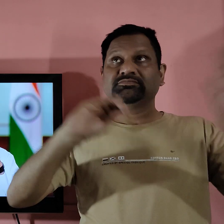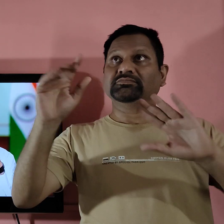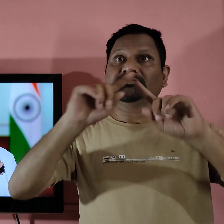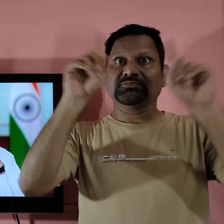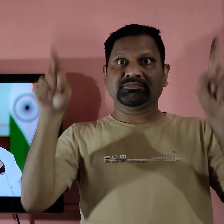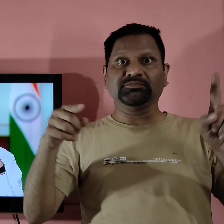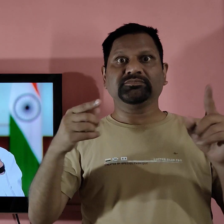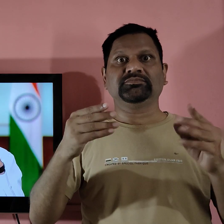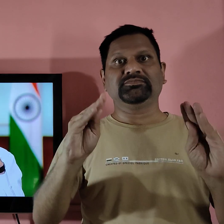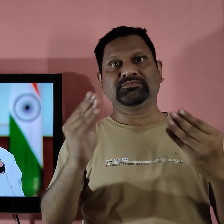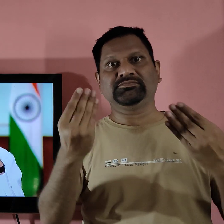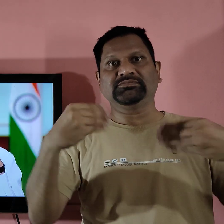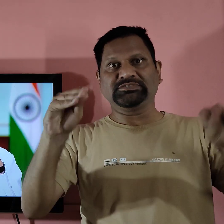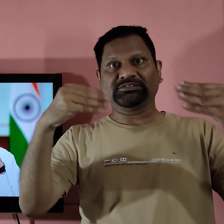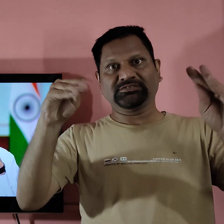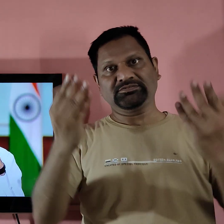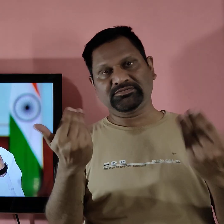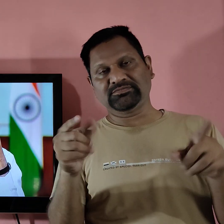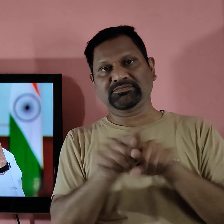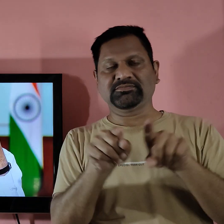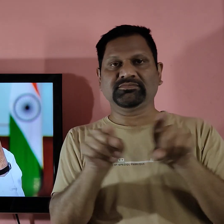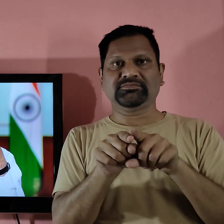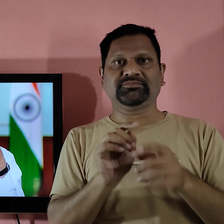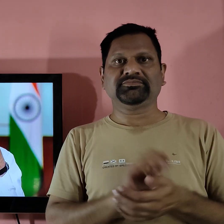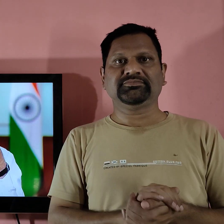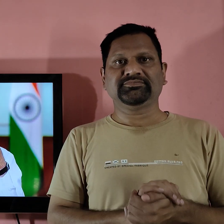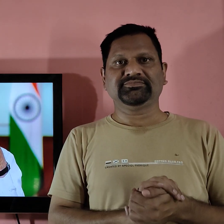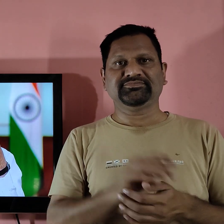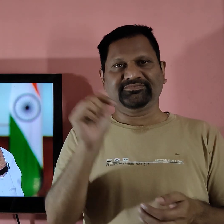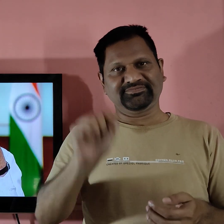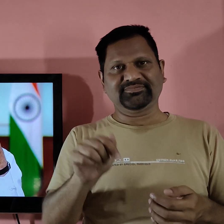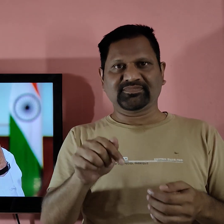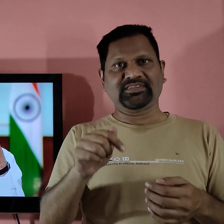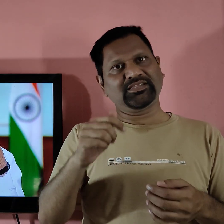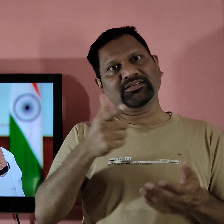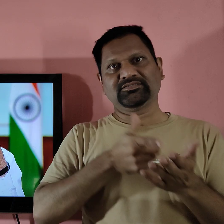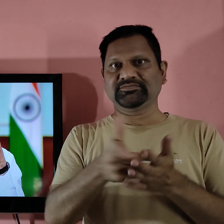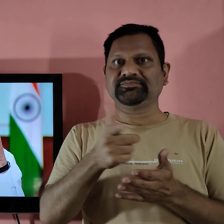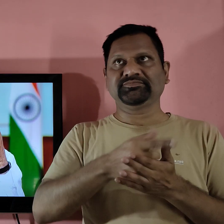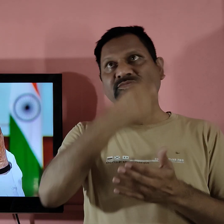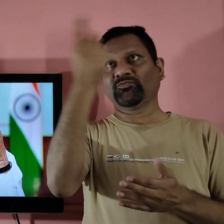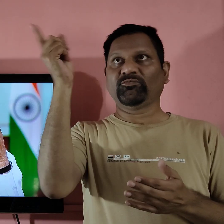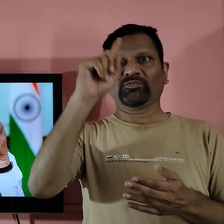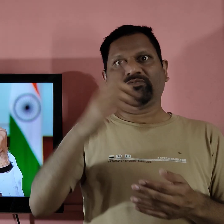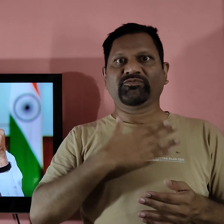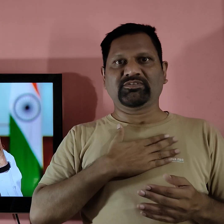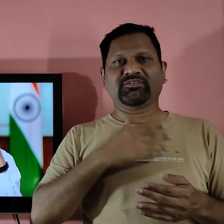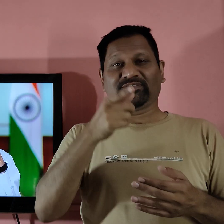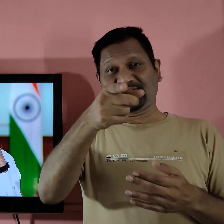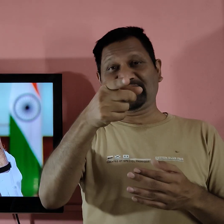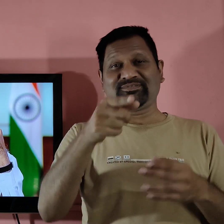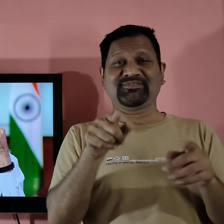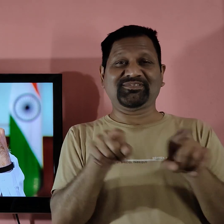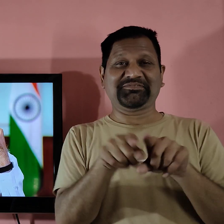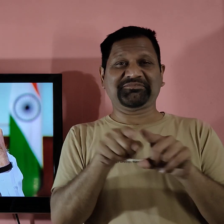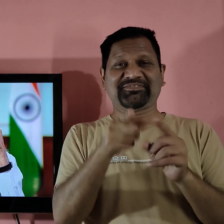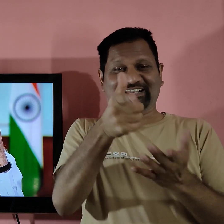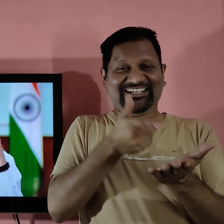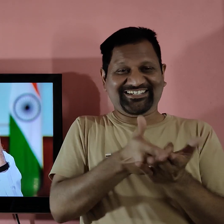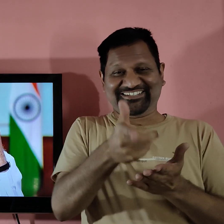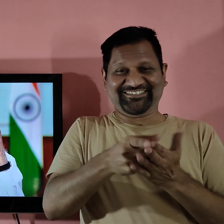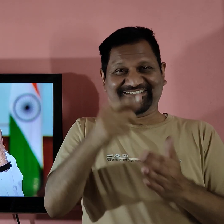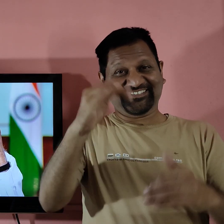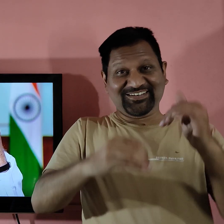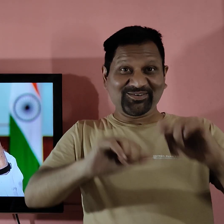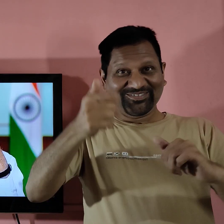सकता है और किसान को अब भरोसा होने लगा है। और आप जैसे पढ़े लिखे प्रधान है तो